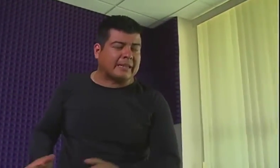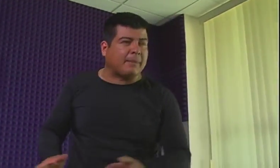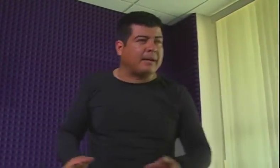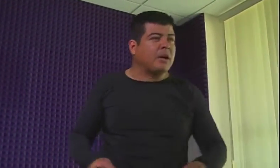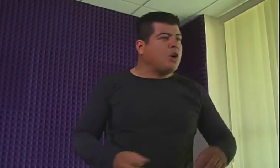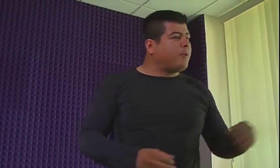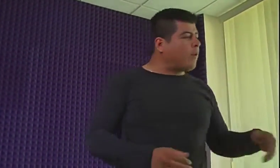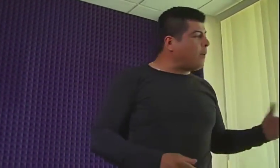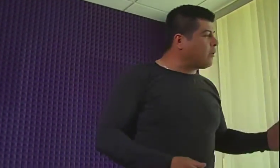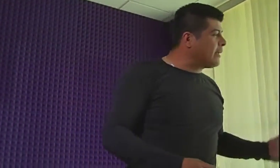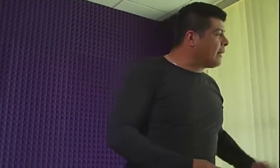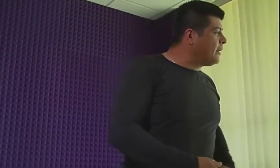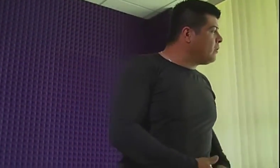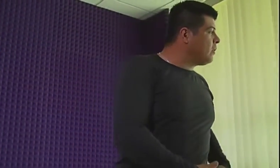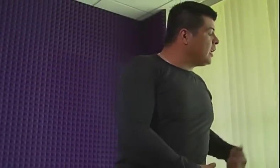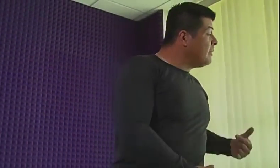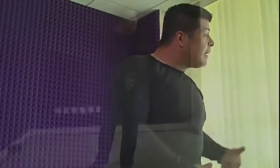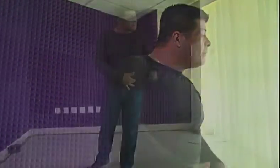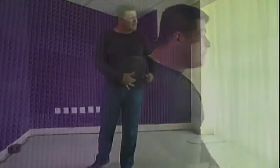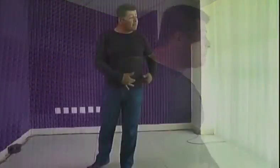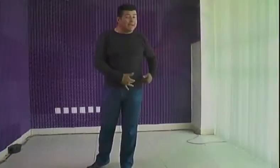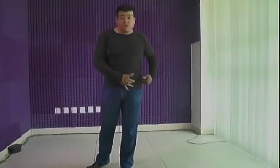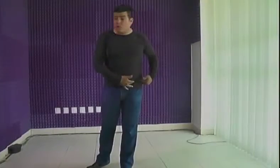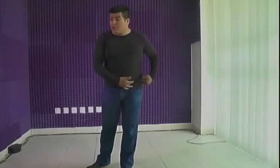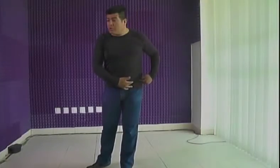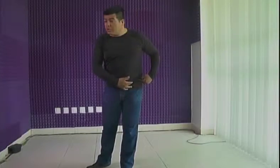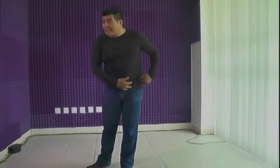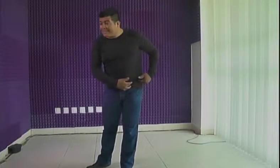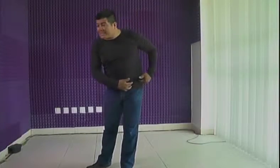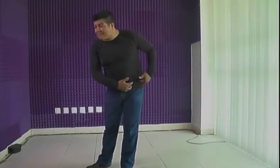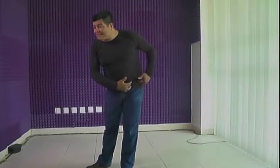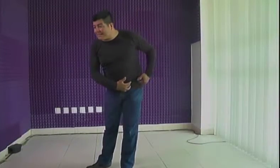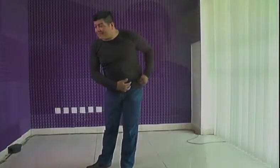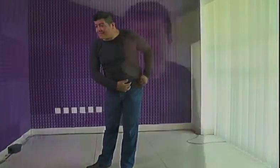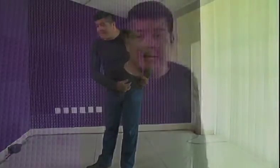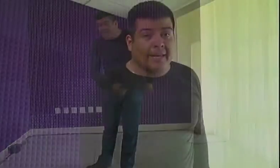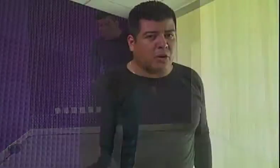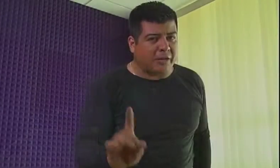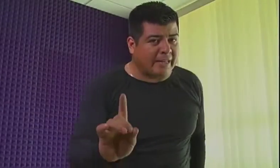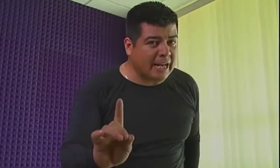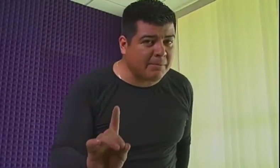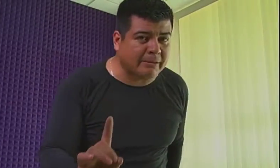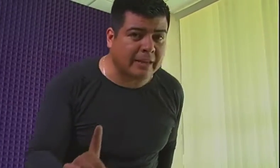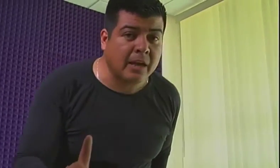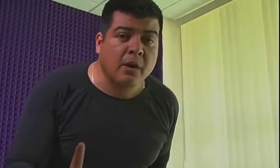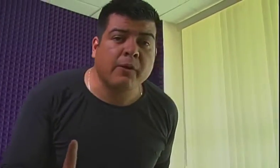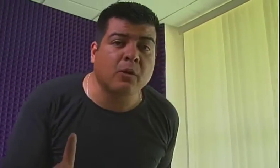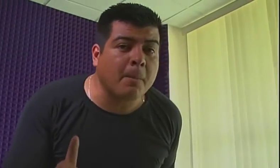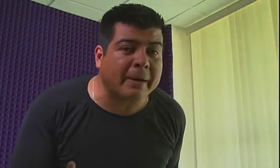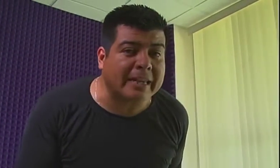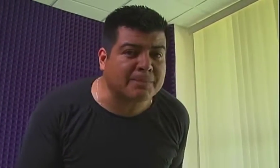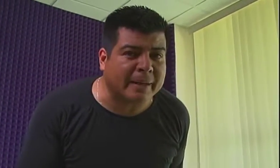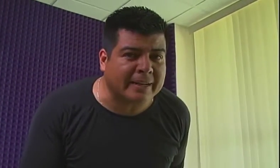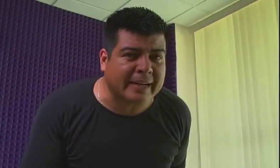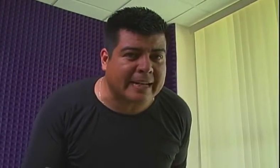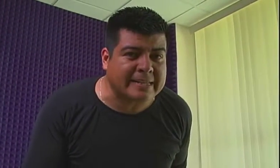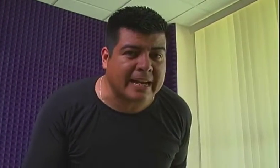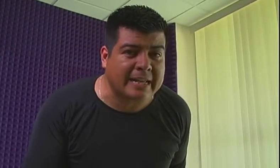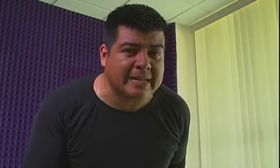Artaban, poco a poco en el camino, iba mermando esas piedras que originalmente fueron compradas para regalárselas al